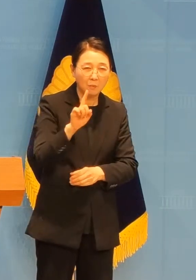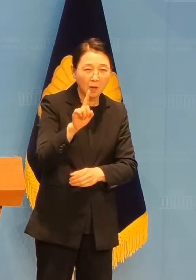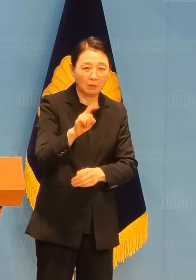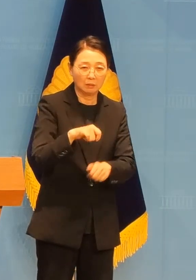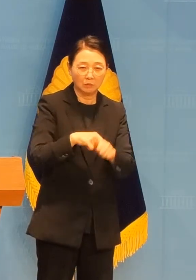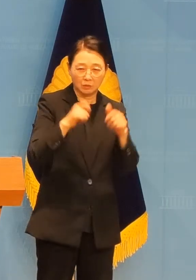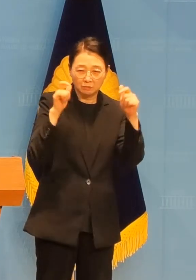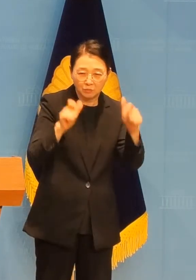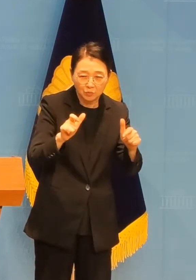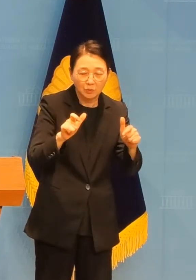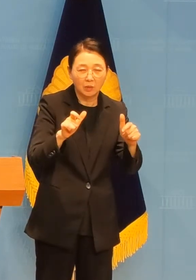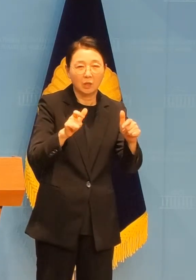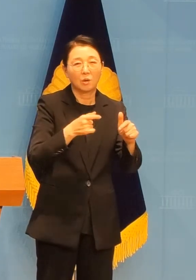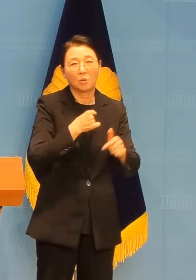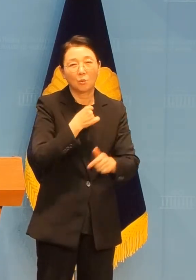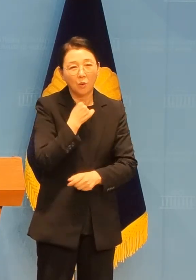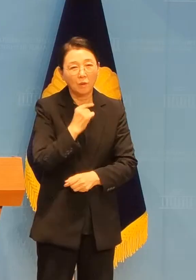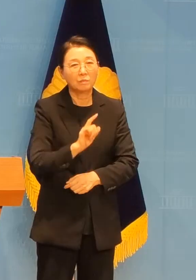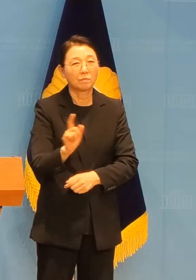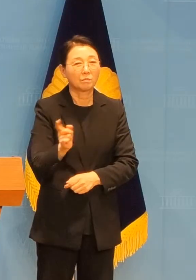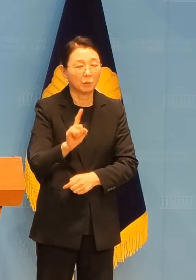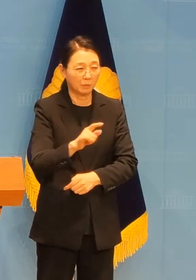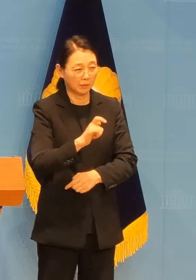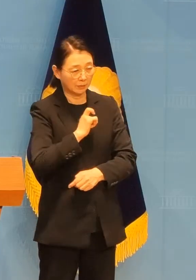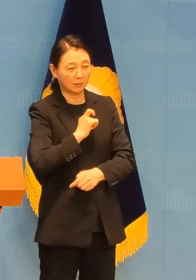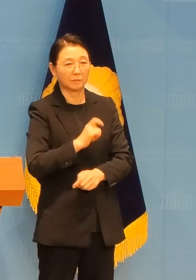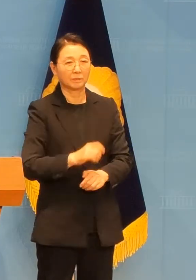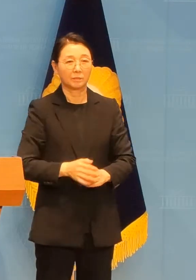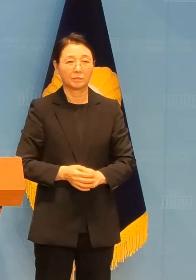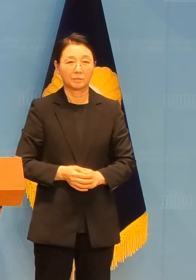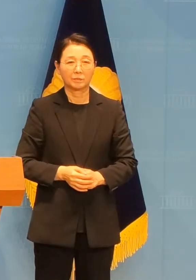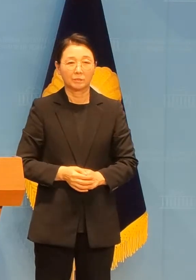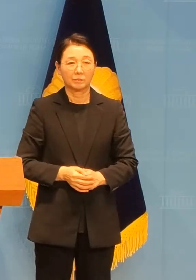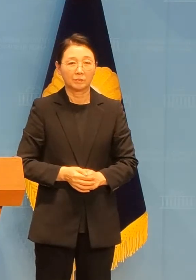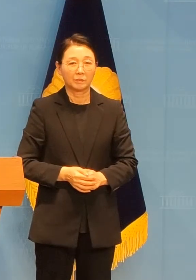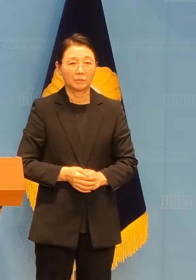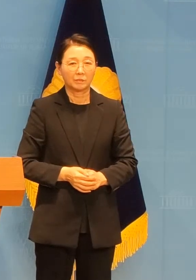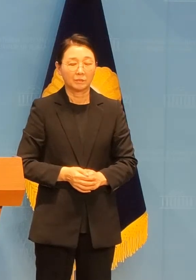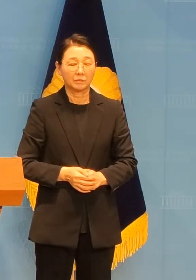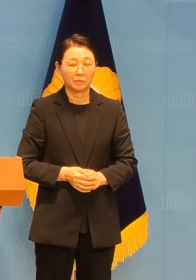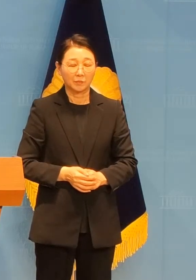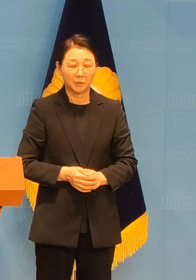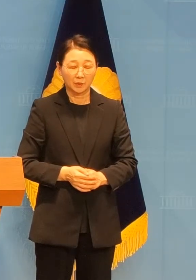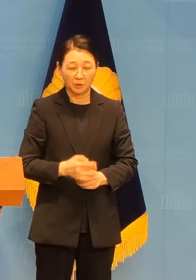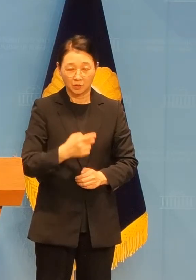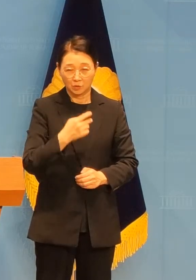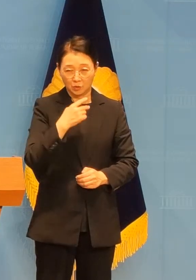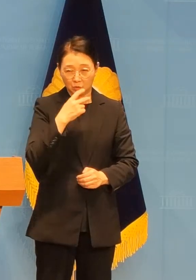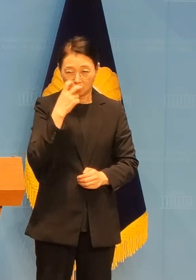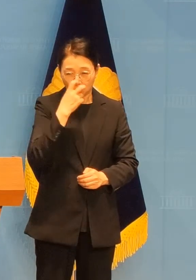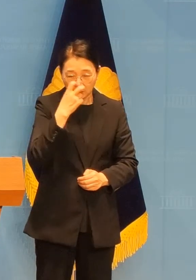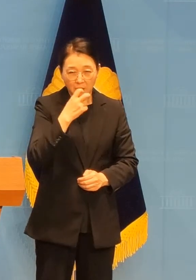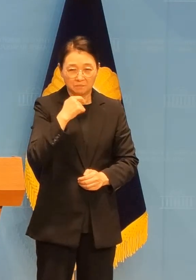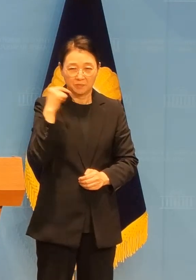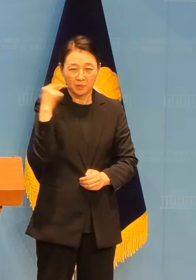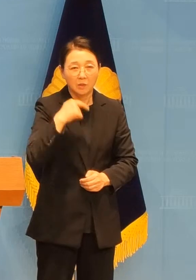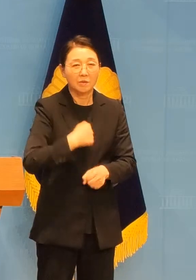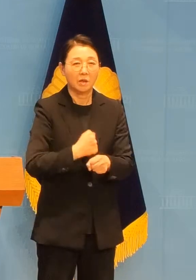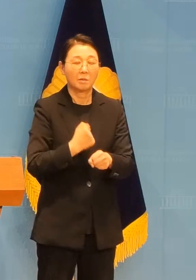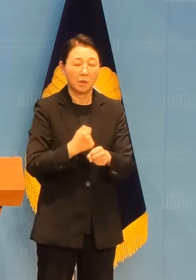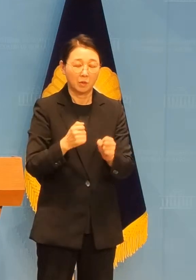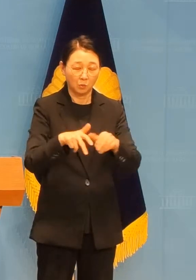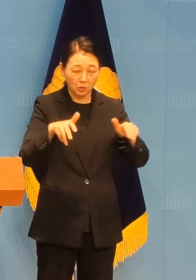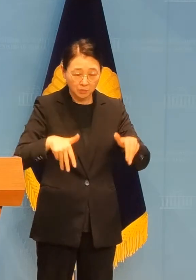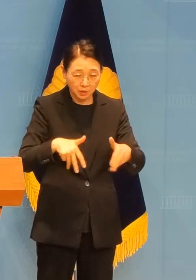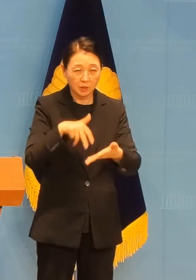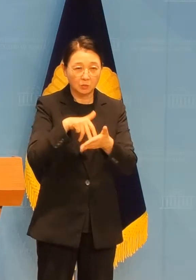것은 아닌지 의심하지 않을 수 없습니다. 성역 없는 국정조사와 독립적인 항철위 조사를 통해